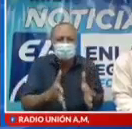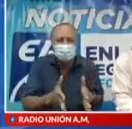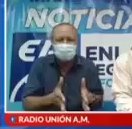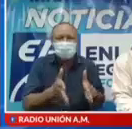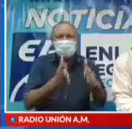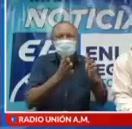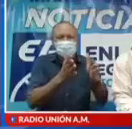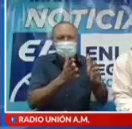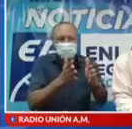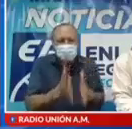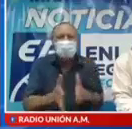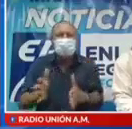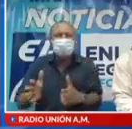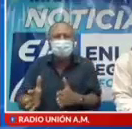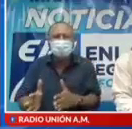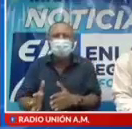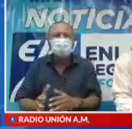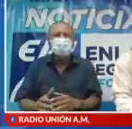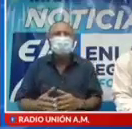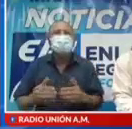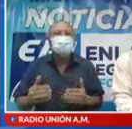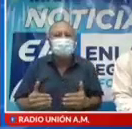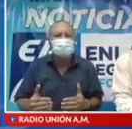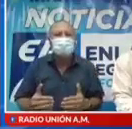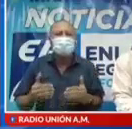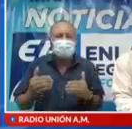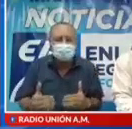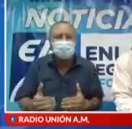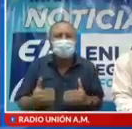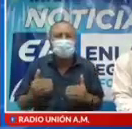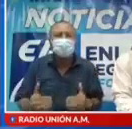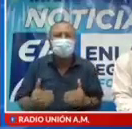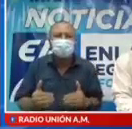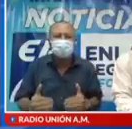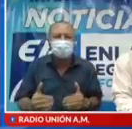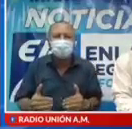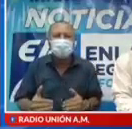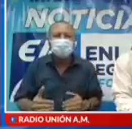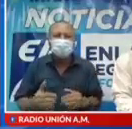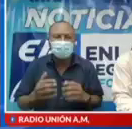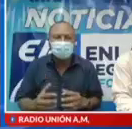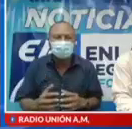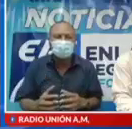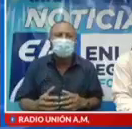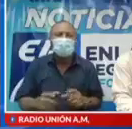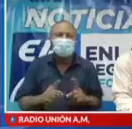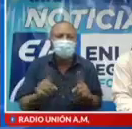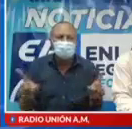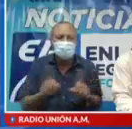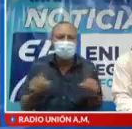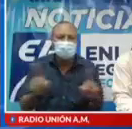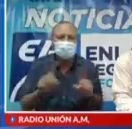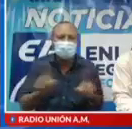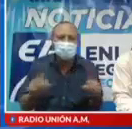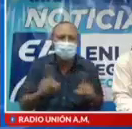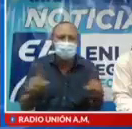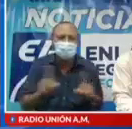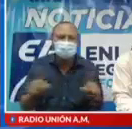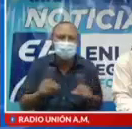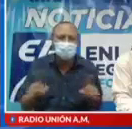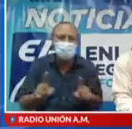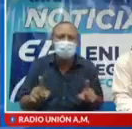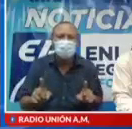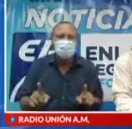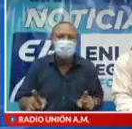base de la ley, los debidos procesos, que estamos claros que lo estamos llevando, y en eso no nos detendrán